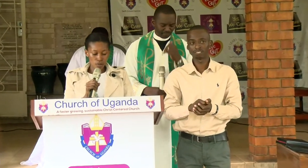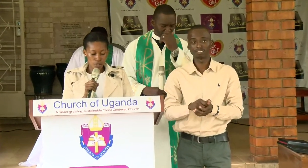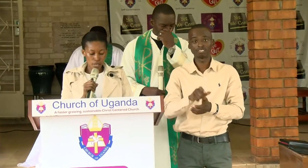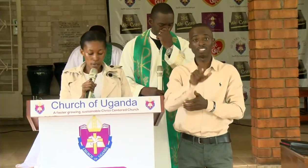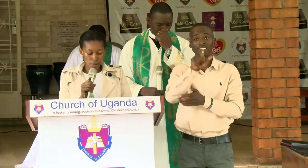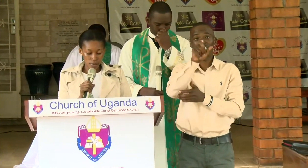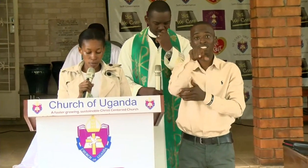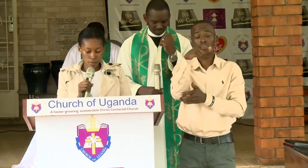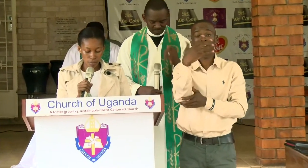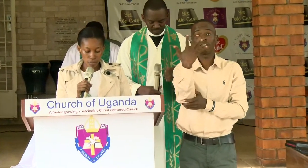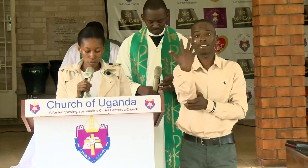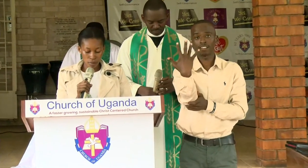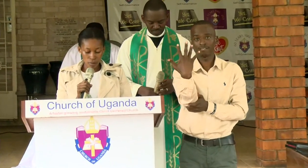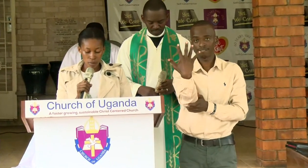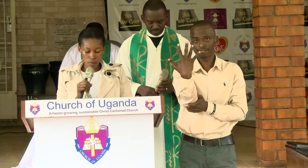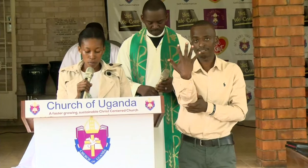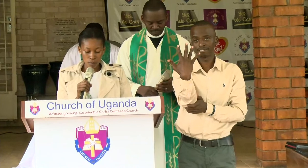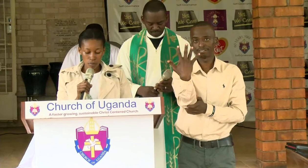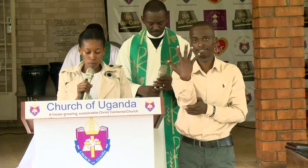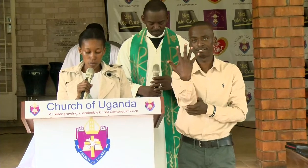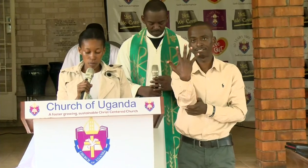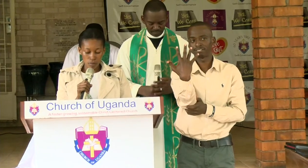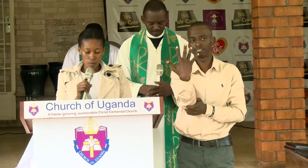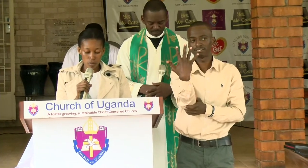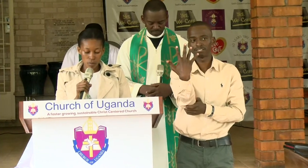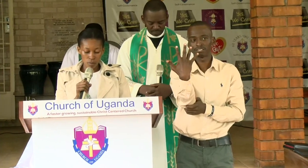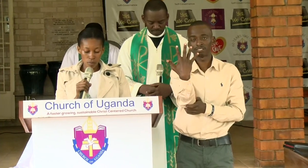essuula ey'okutaano